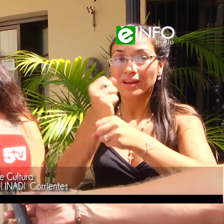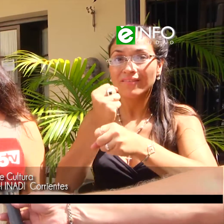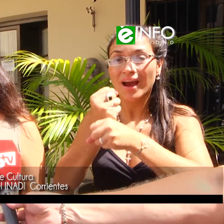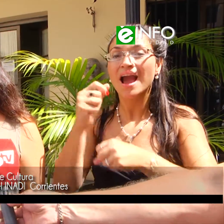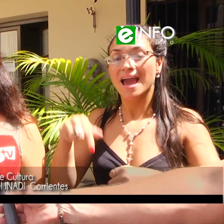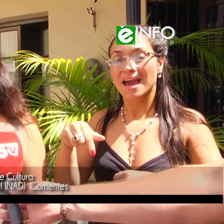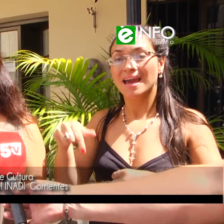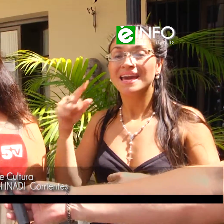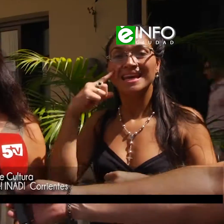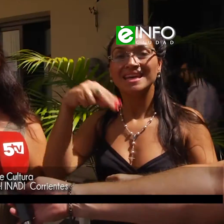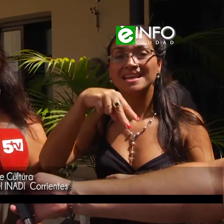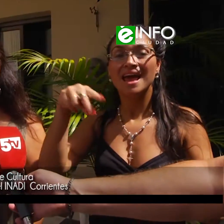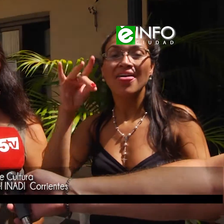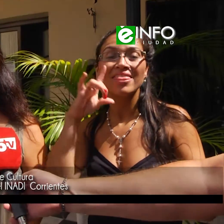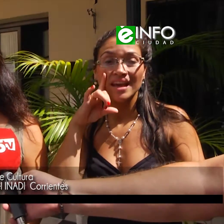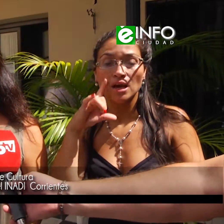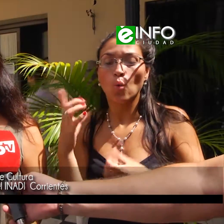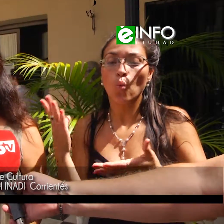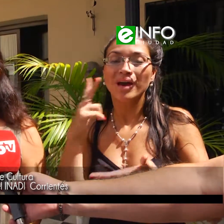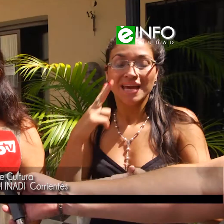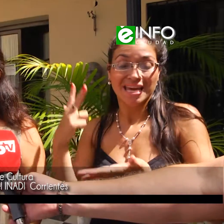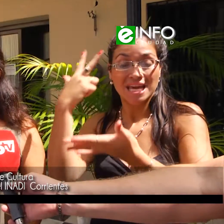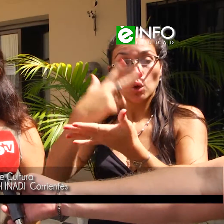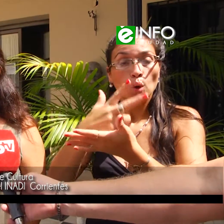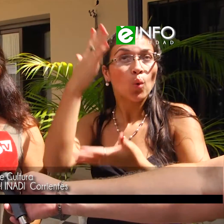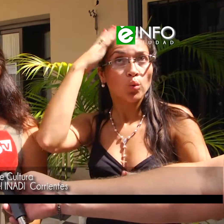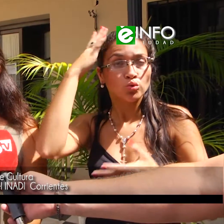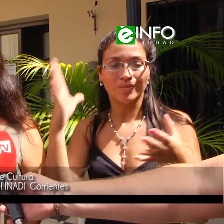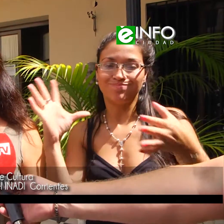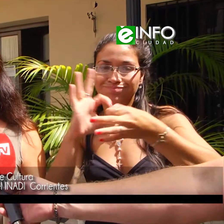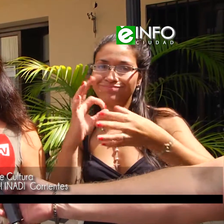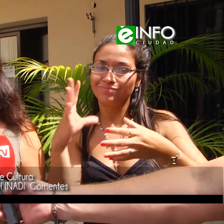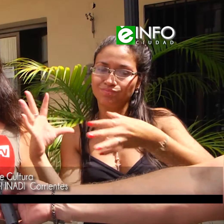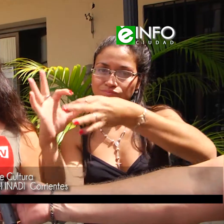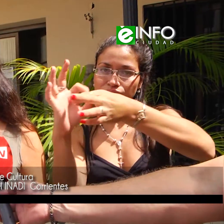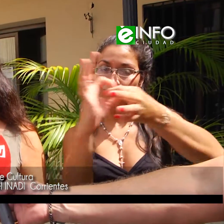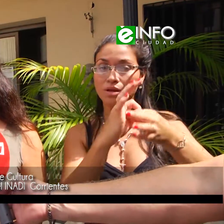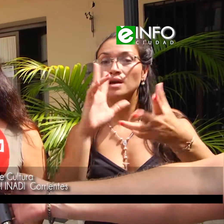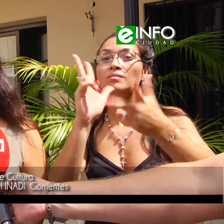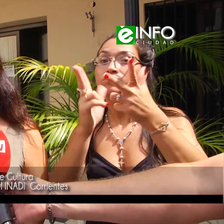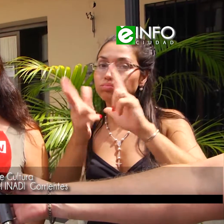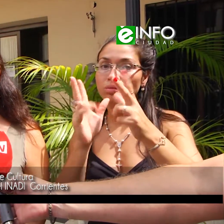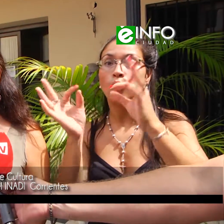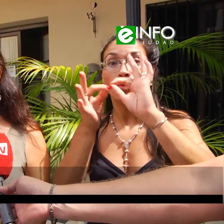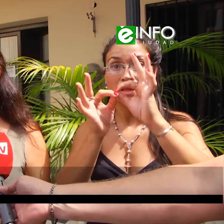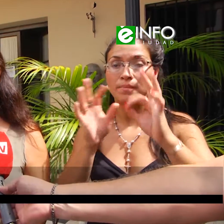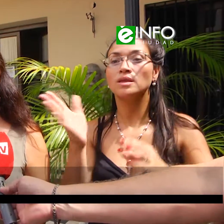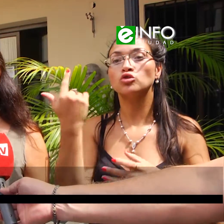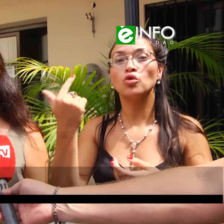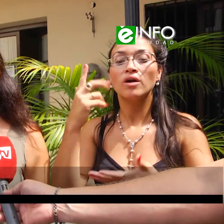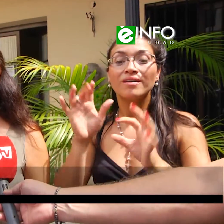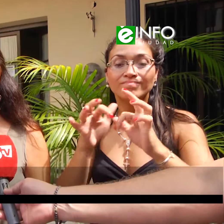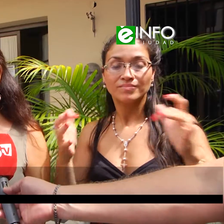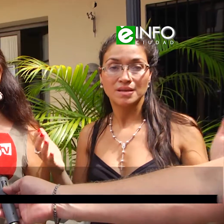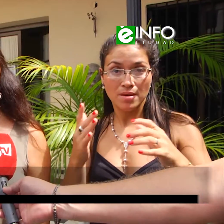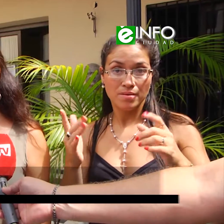caso el INADI va a acompañar a la Fundación Él Es Incluir y al Instituto Cultura en el aporte de la lengua de señas para el horario